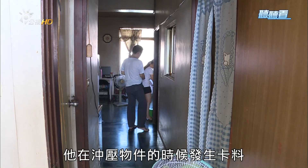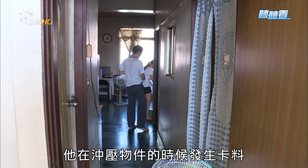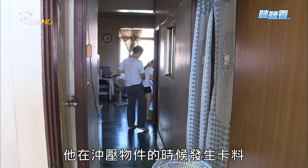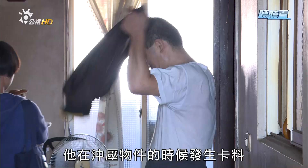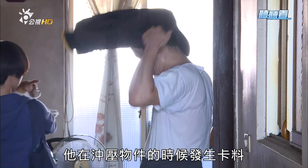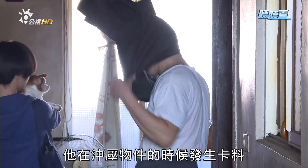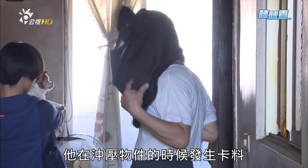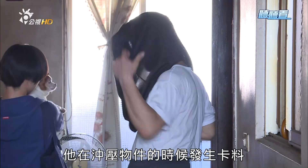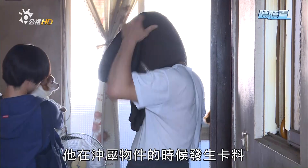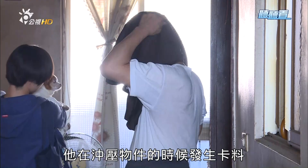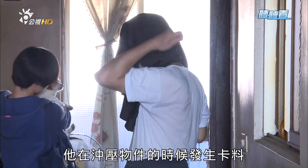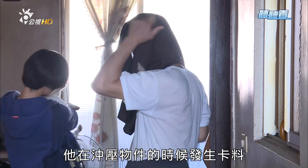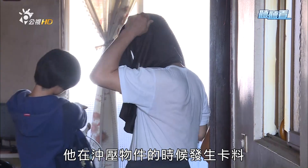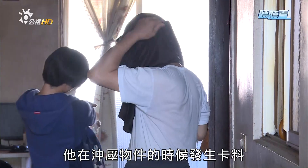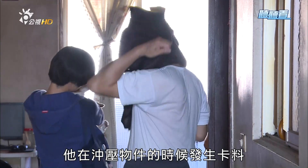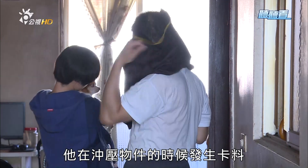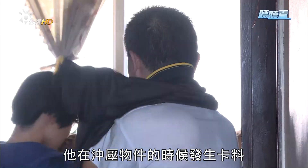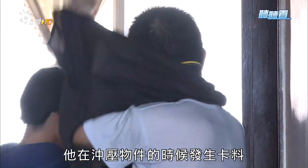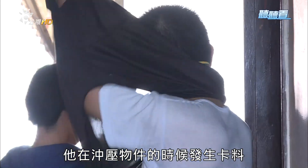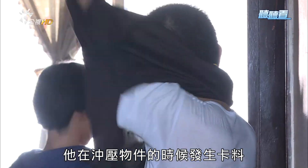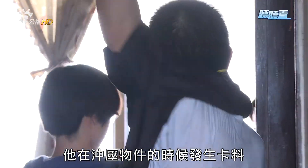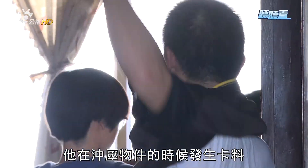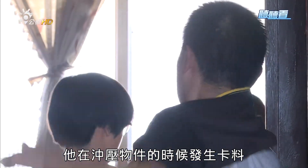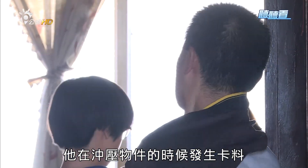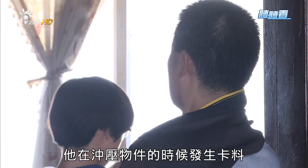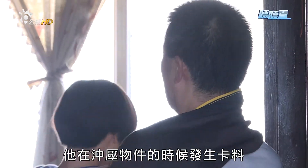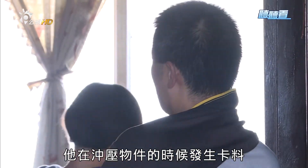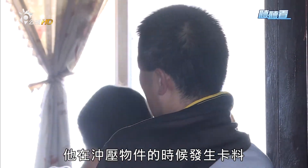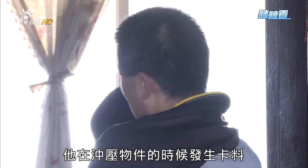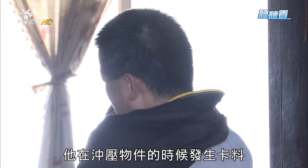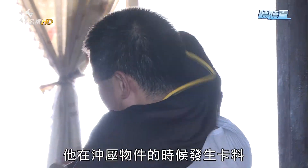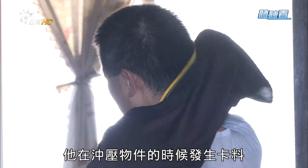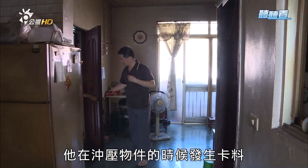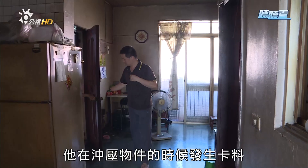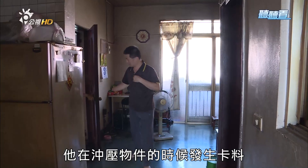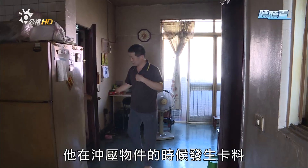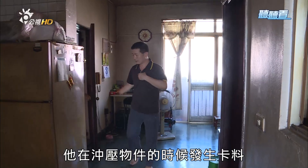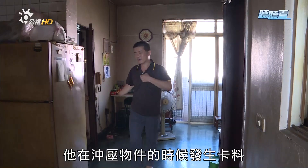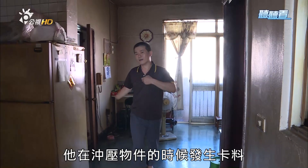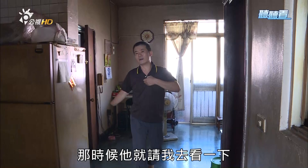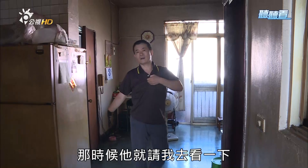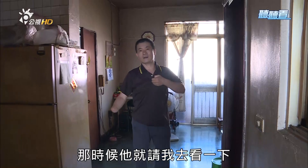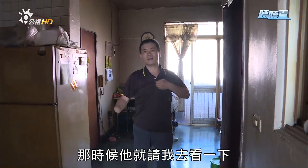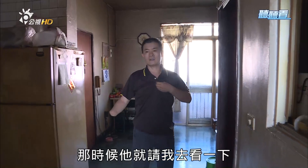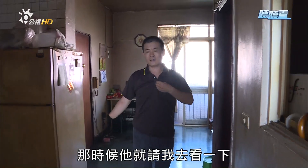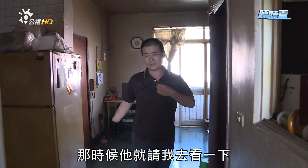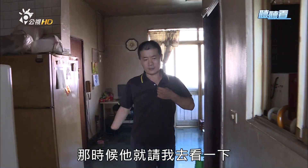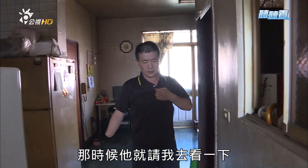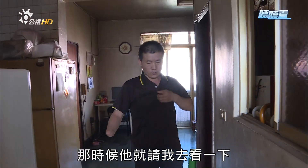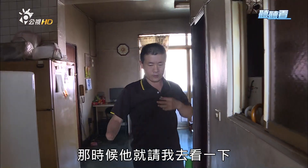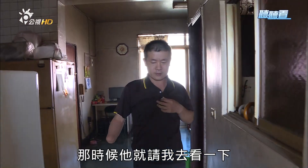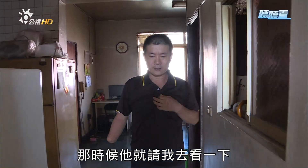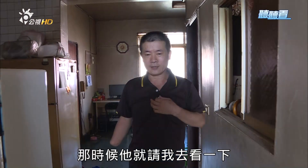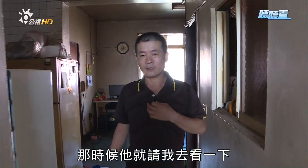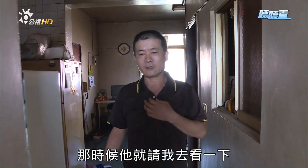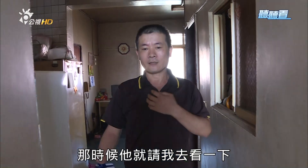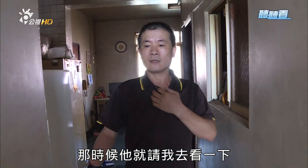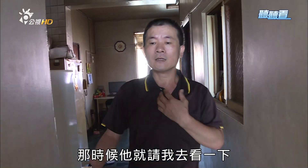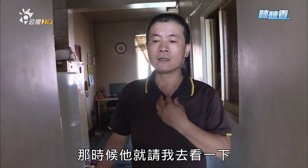冲压物件的时候发生那个卡料， 那时候他就请我去看一下，